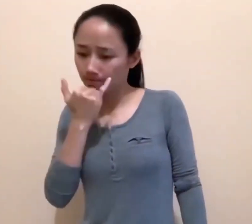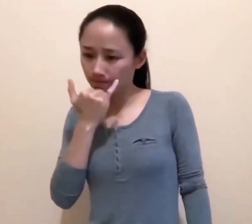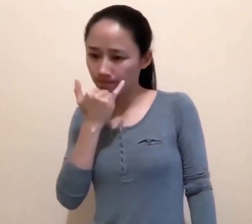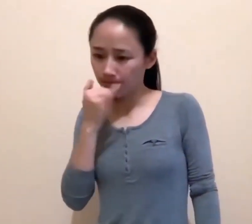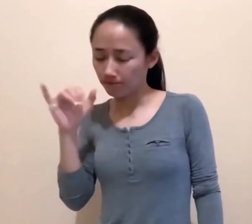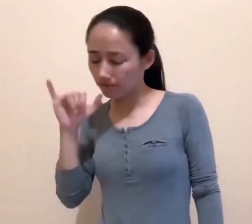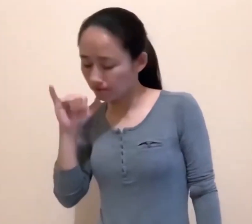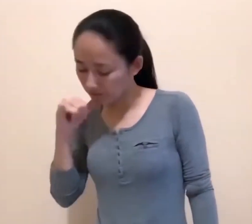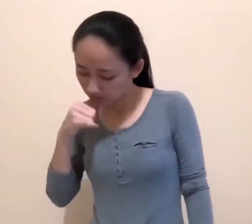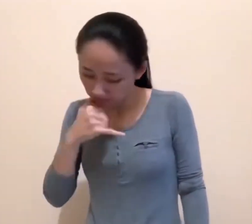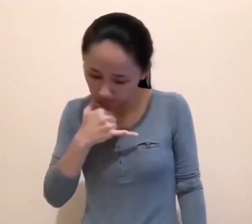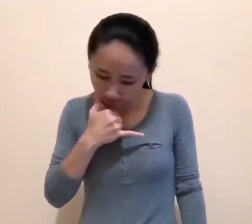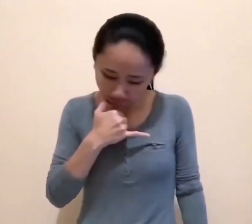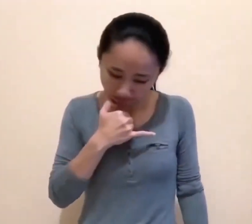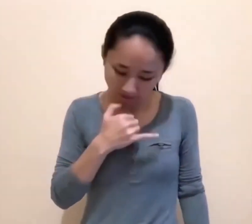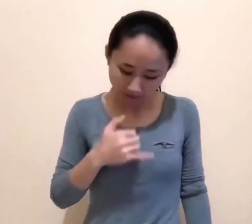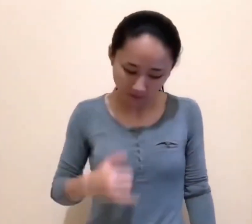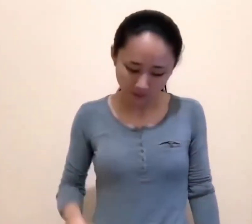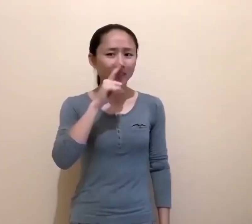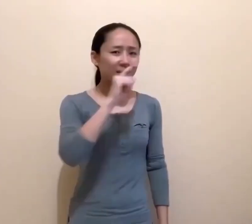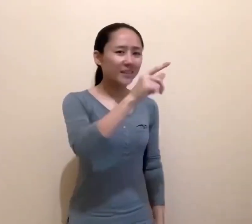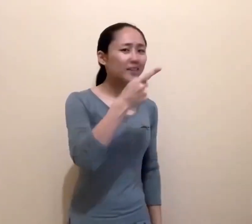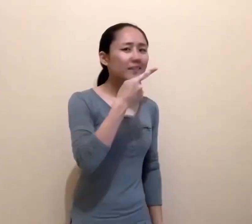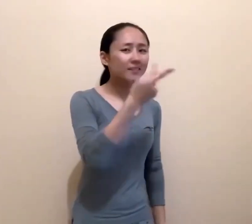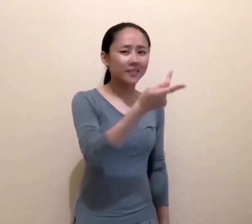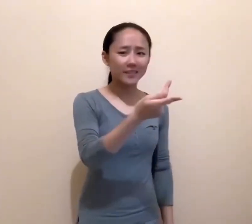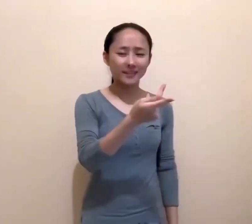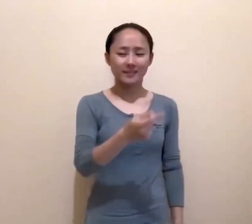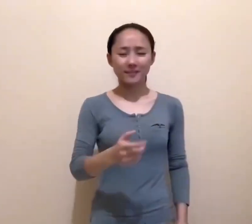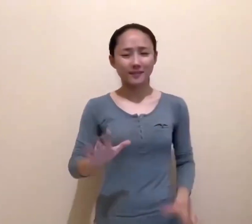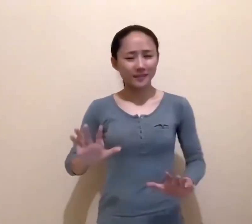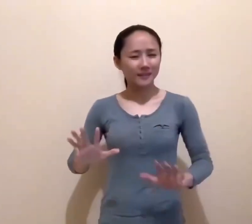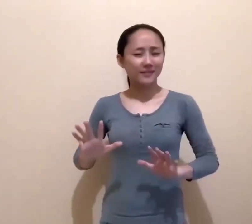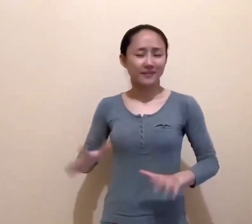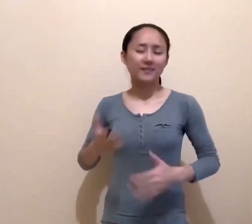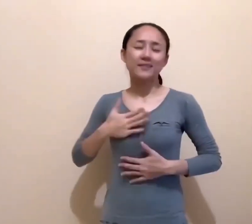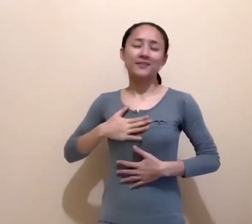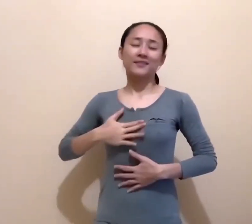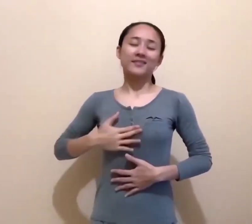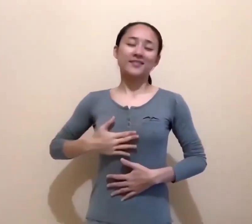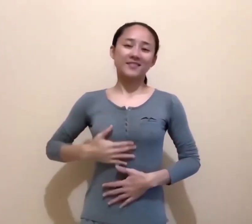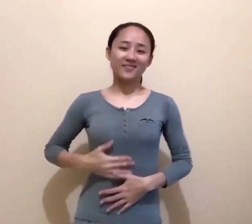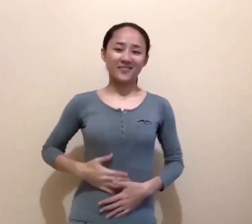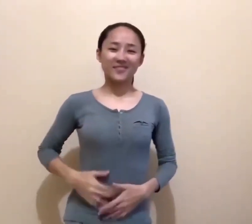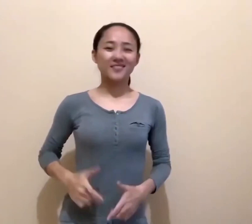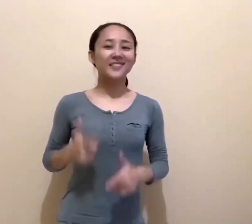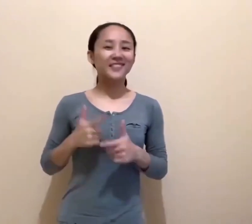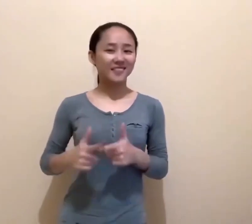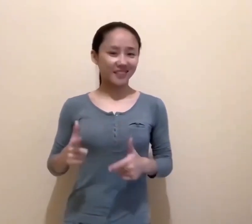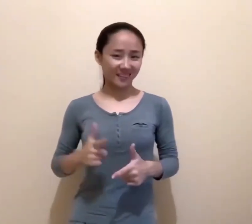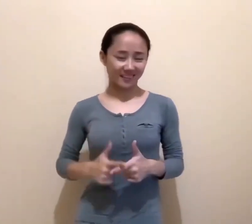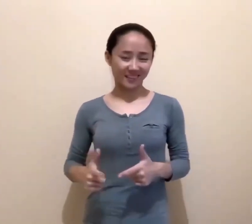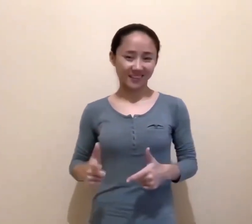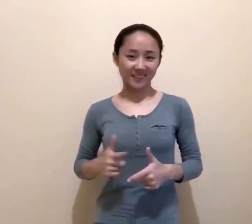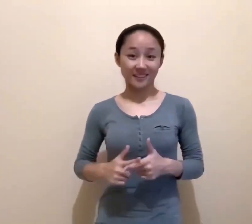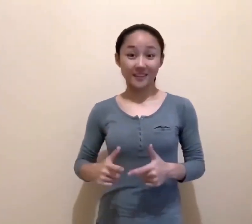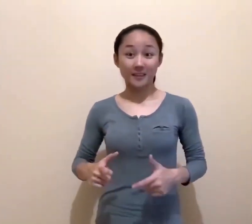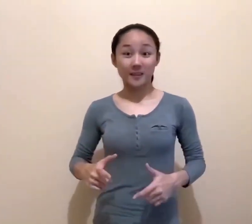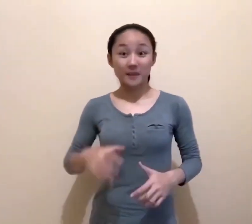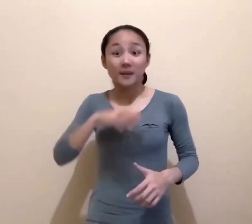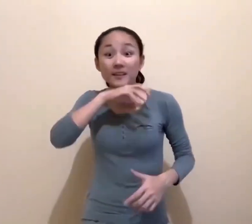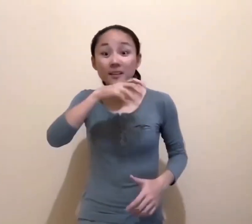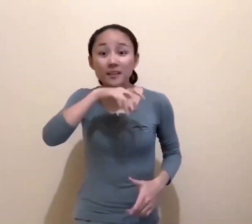e continuou com muita fome. Mas a cegonha lhe disse: calma, raposa, não fique